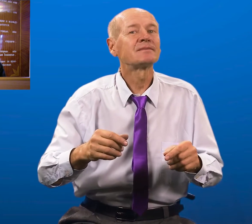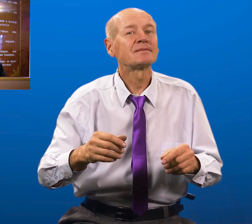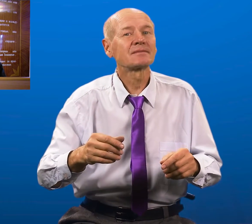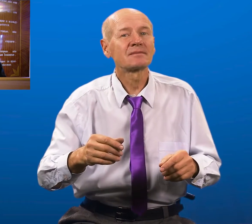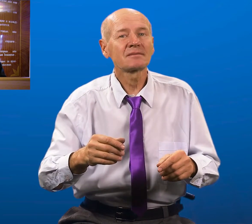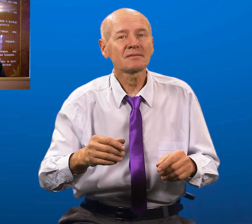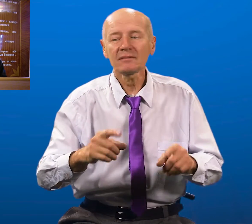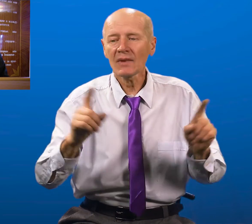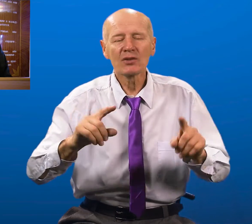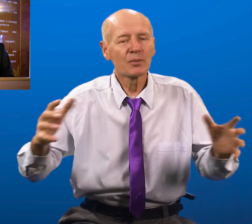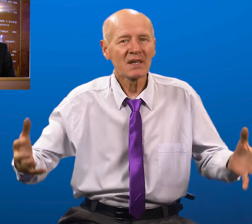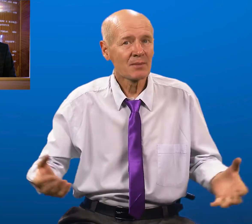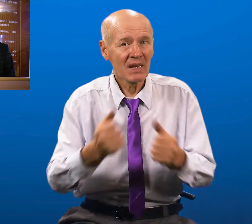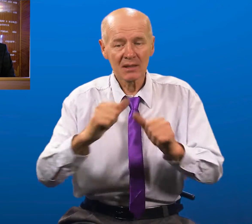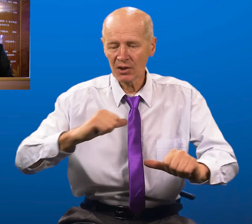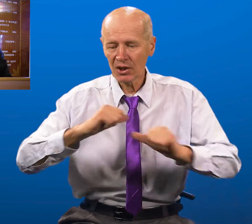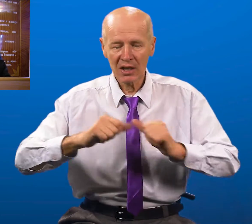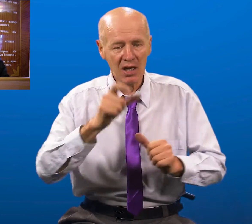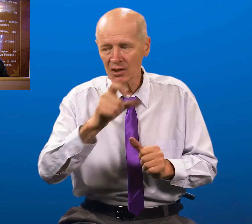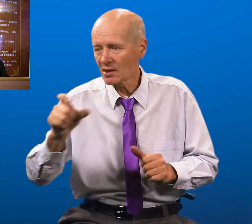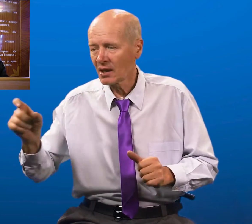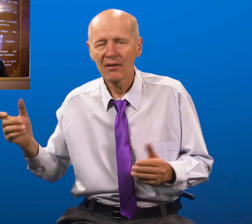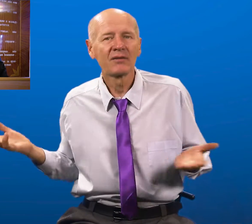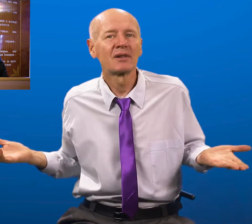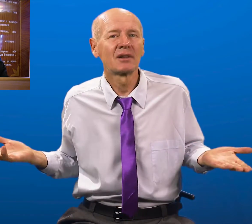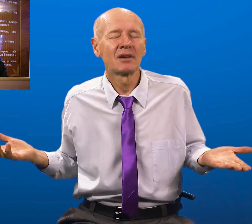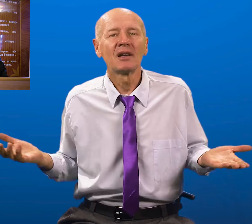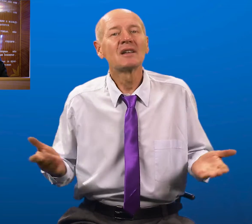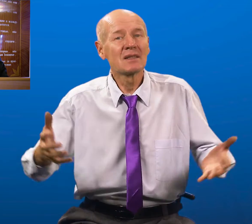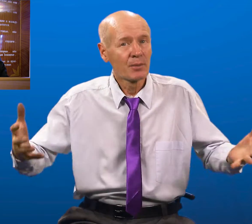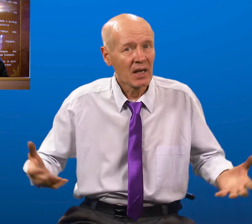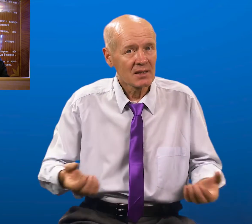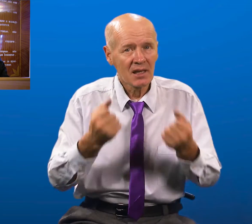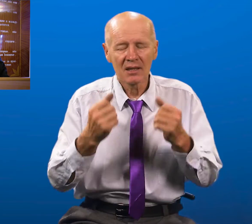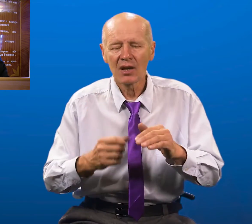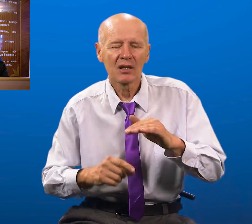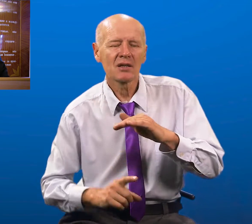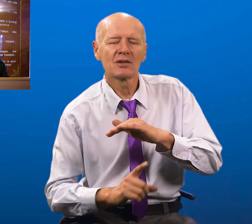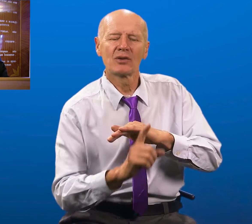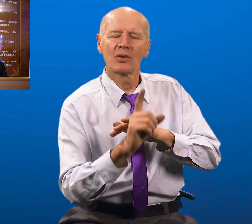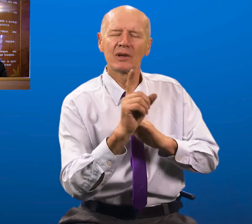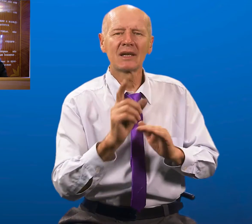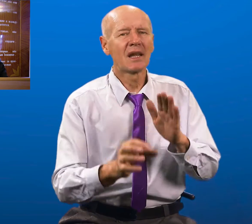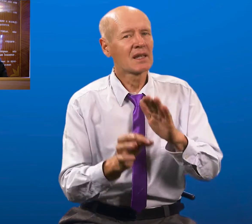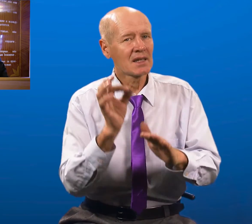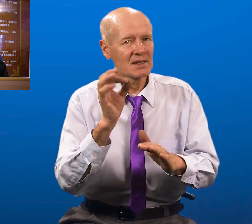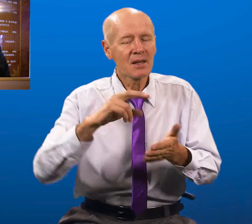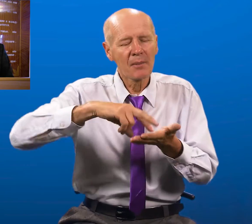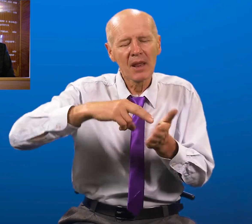вечной. Спасение, дарованное Иисусом Христом, проистекает из божественного плана